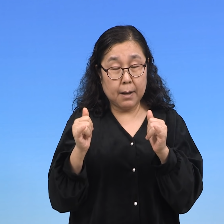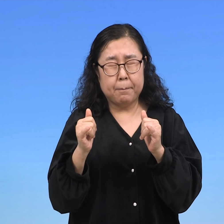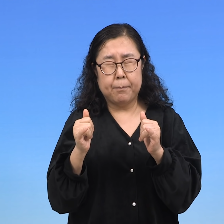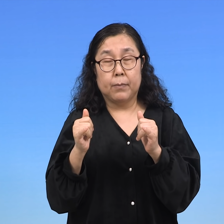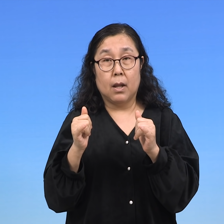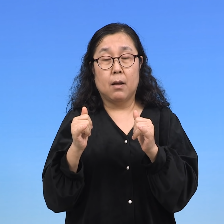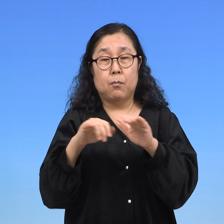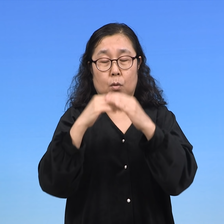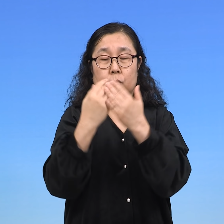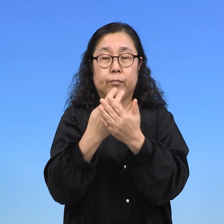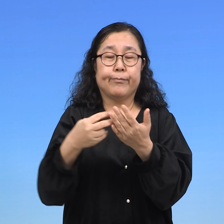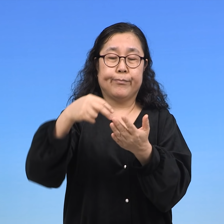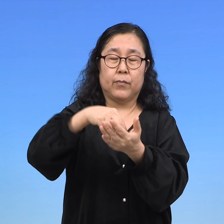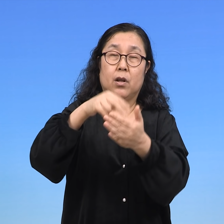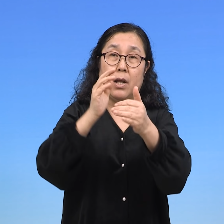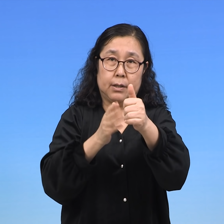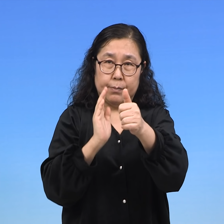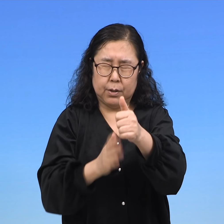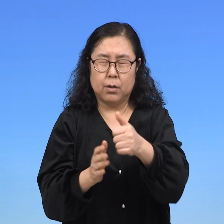분? 일어나시면 됩니다.